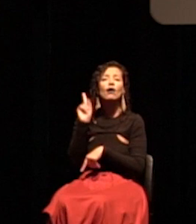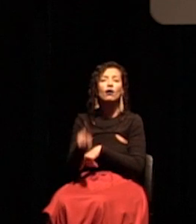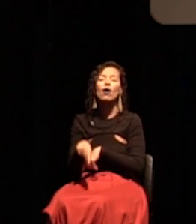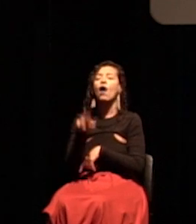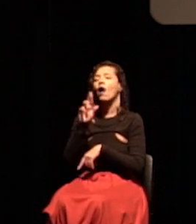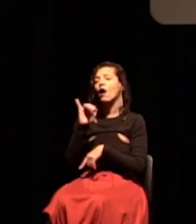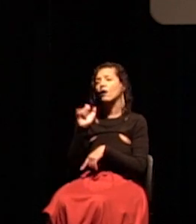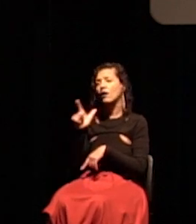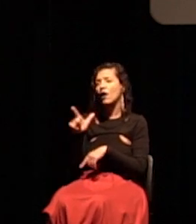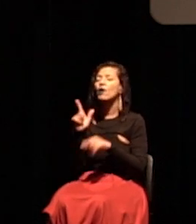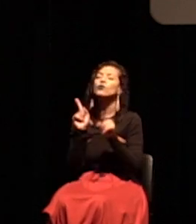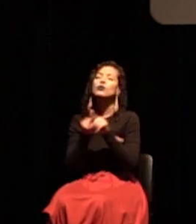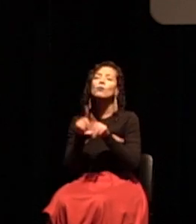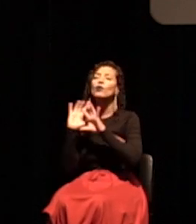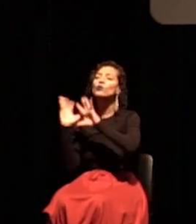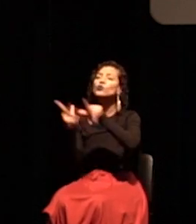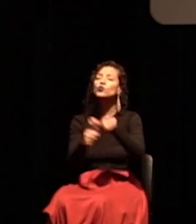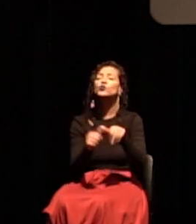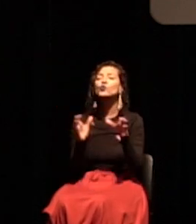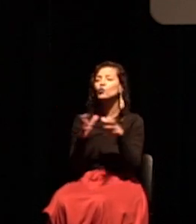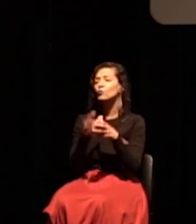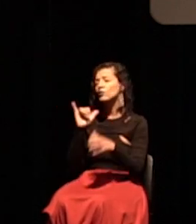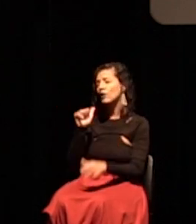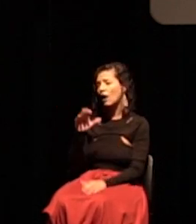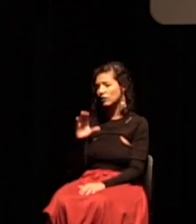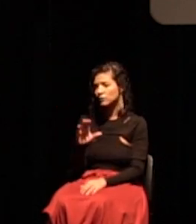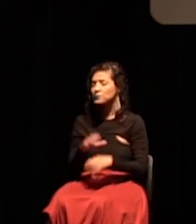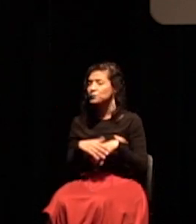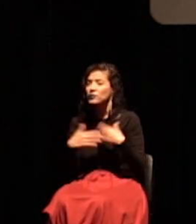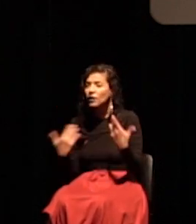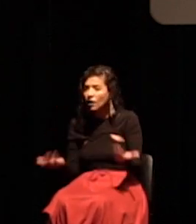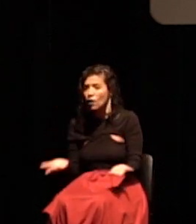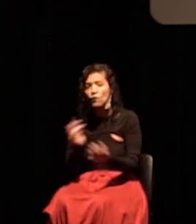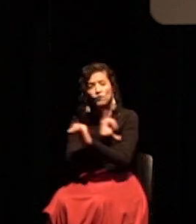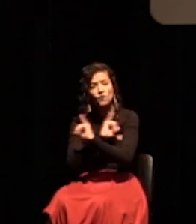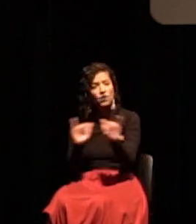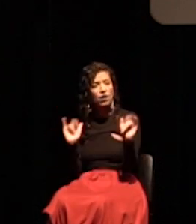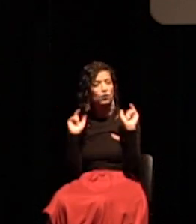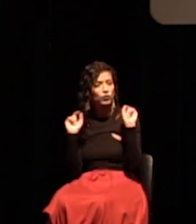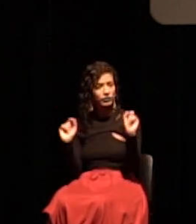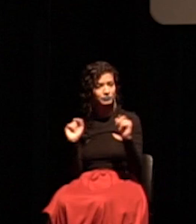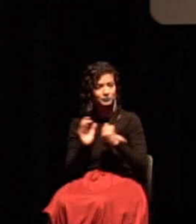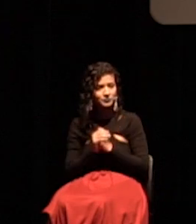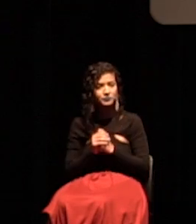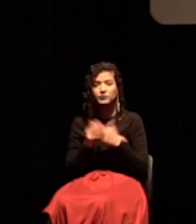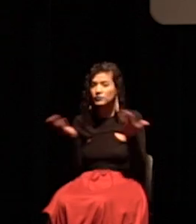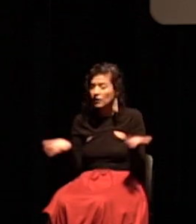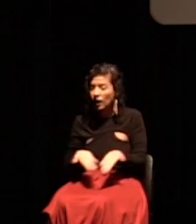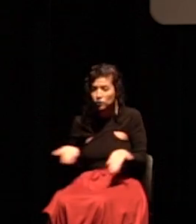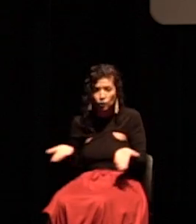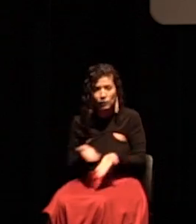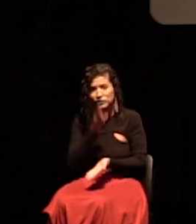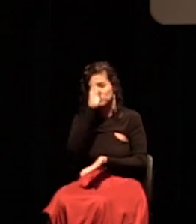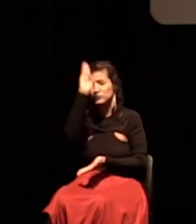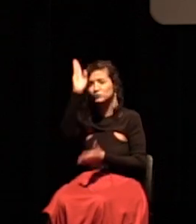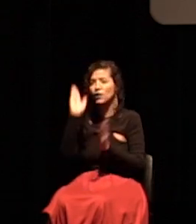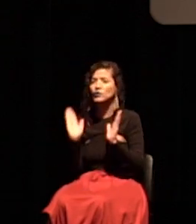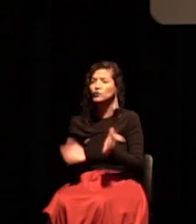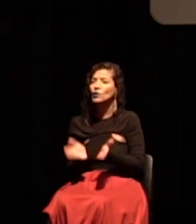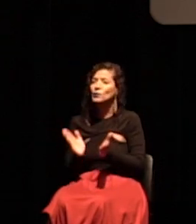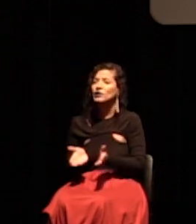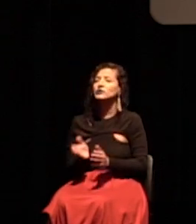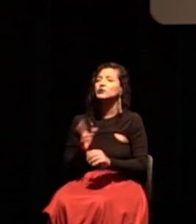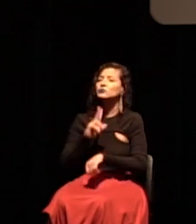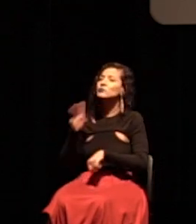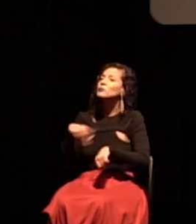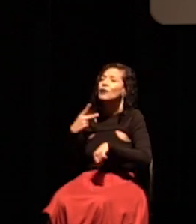com toda a equipe do IAC. Isso para dizer que, atualmente, principalmente atualmente, no nosso